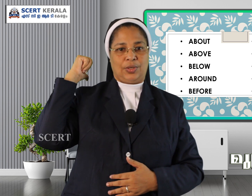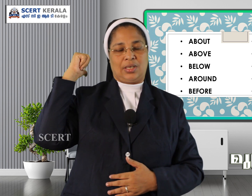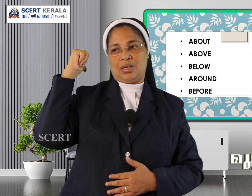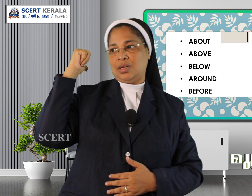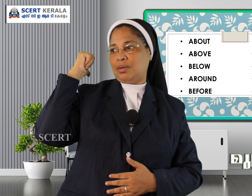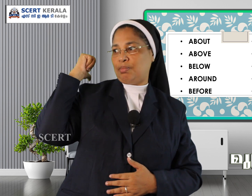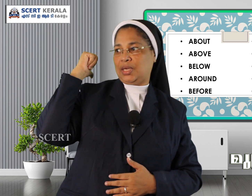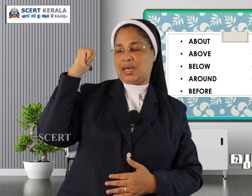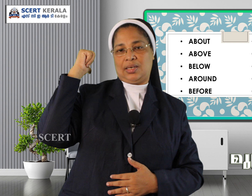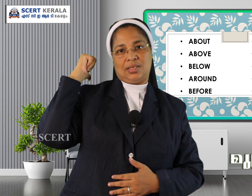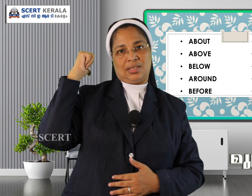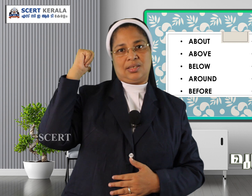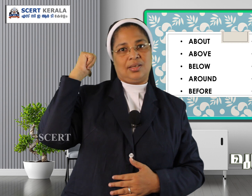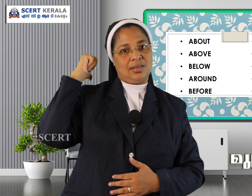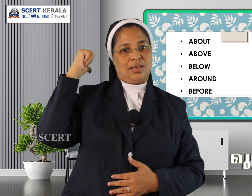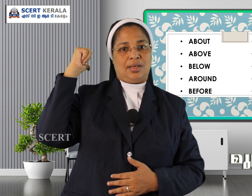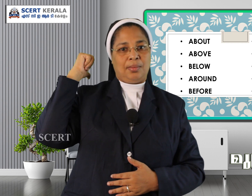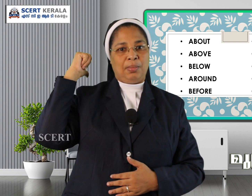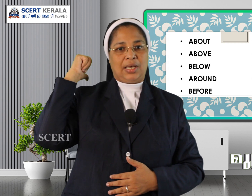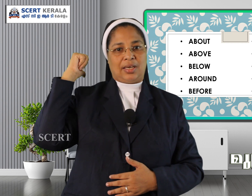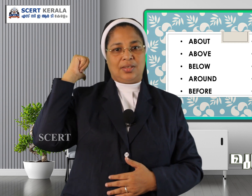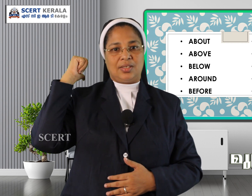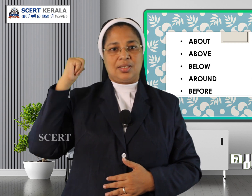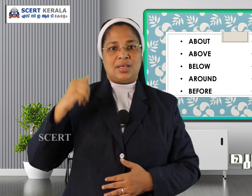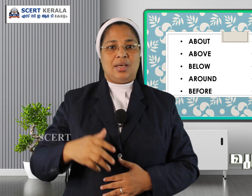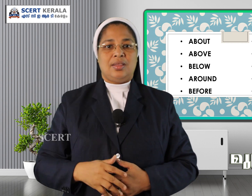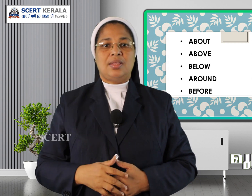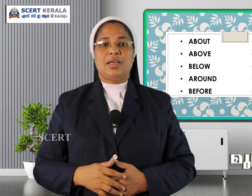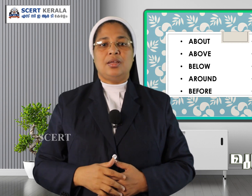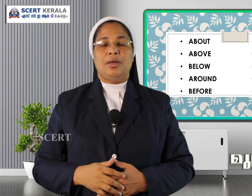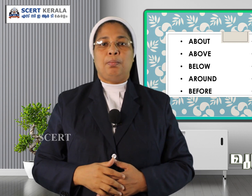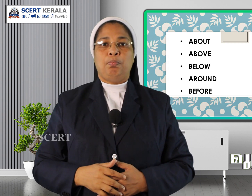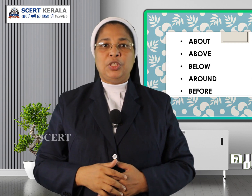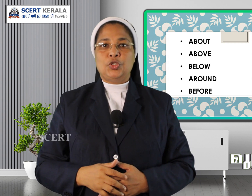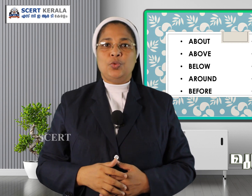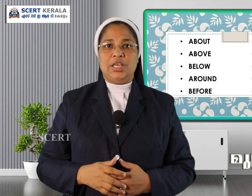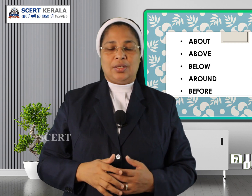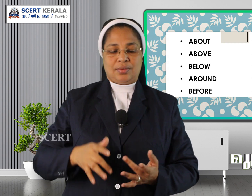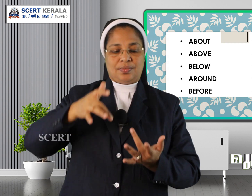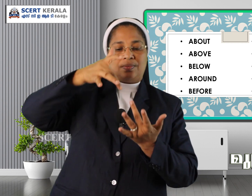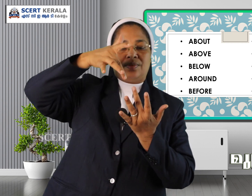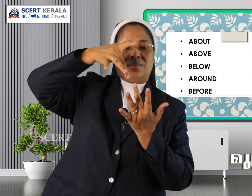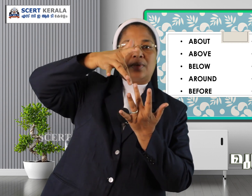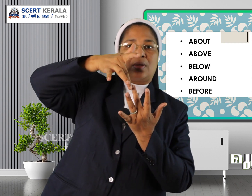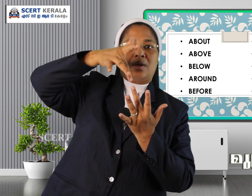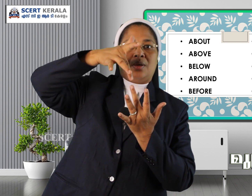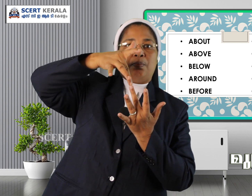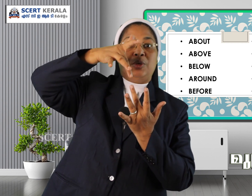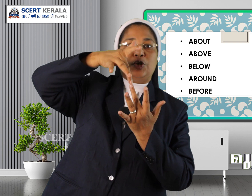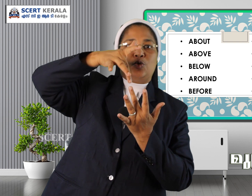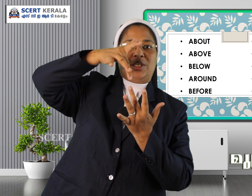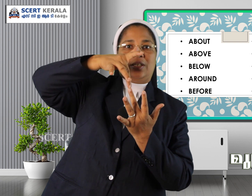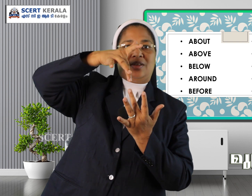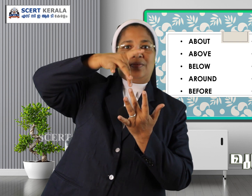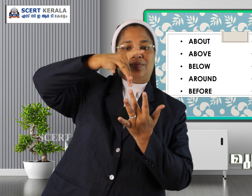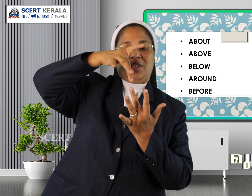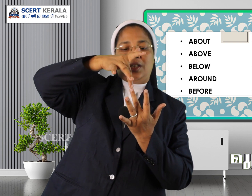കൊടുക്കുക, ബിഹൈൻഡ്, ബിഹൈൻഡ്. ദെൻ ബിറ്റ്വീൻ, ബിറ്റ്വീൻ, ഈ